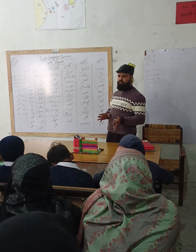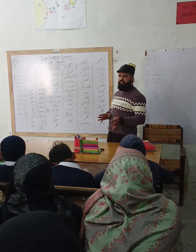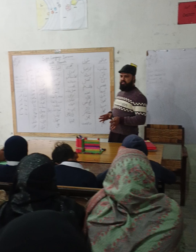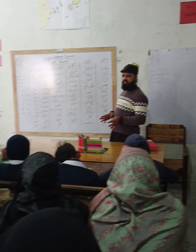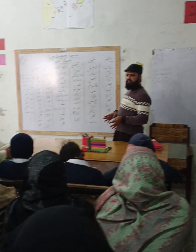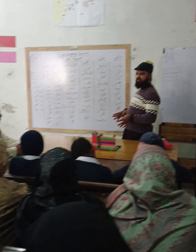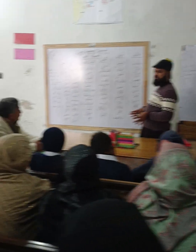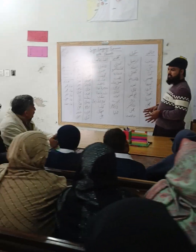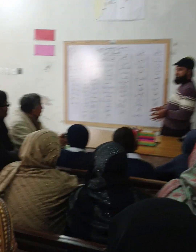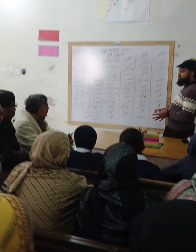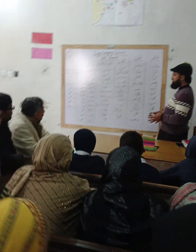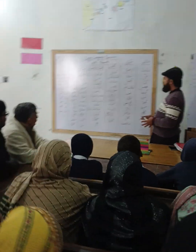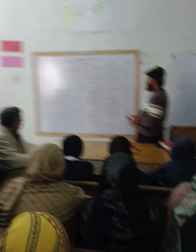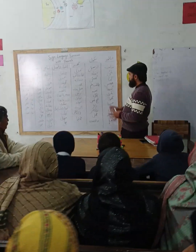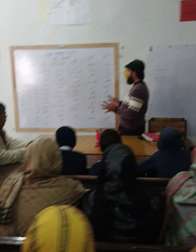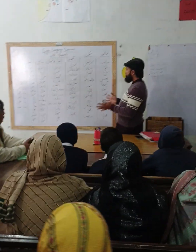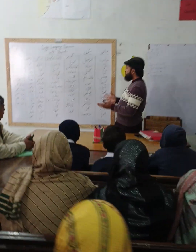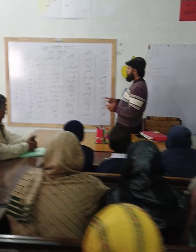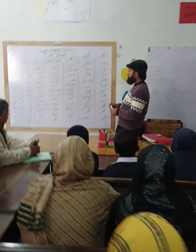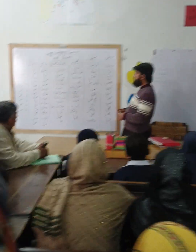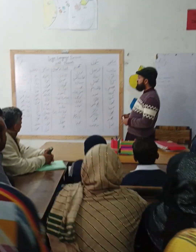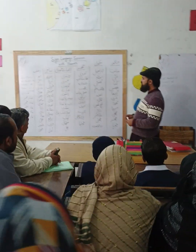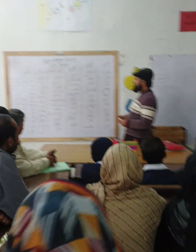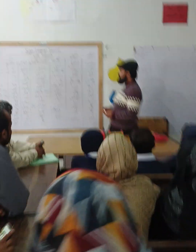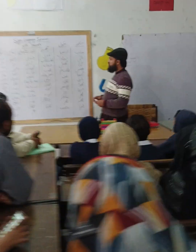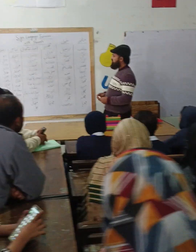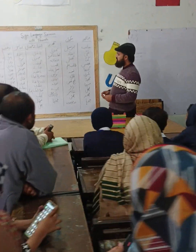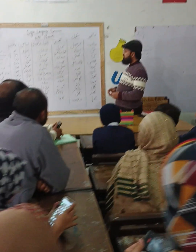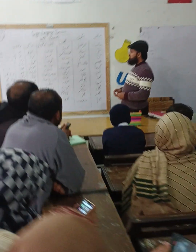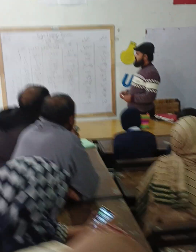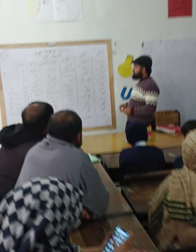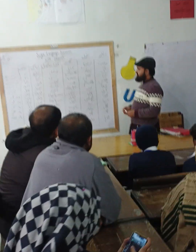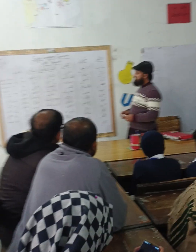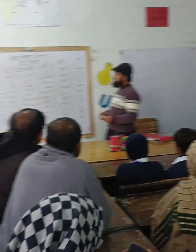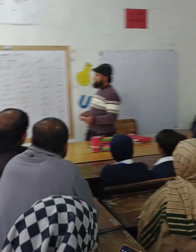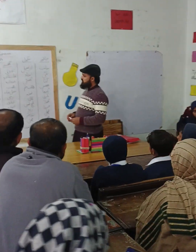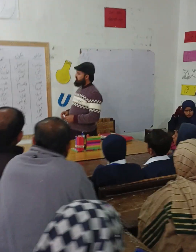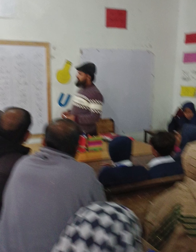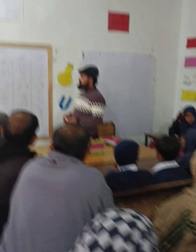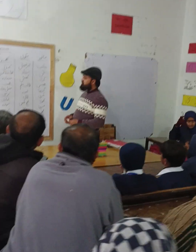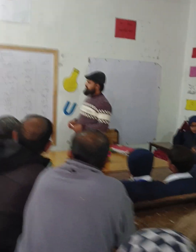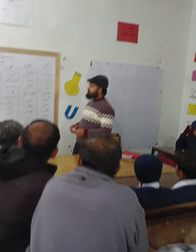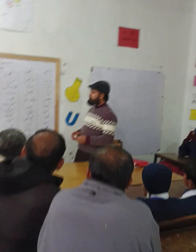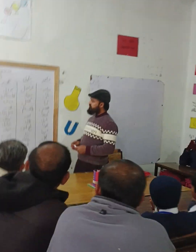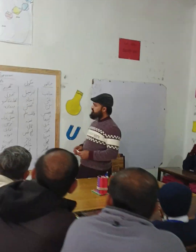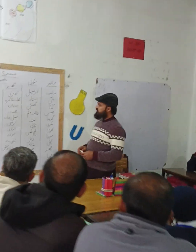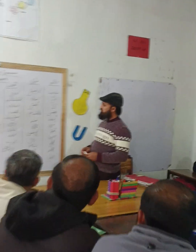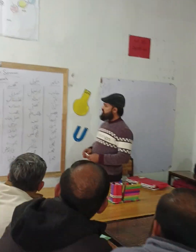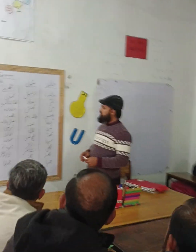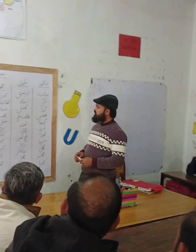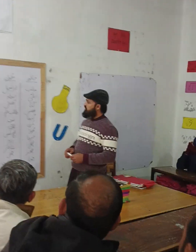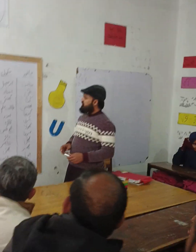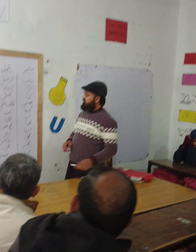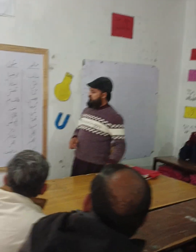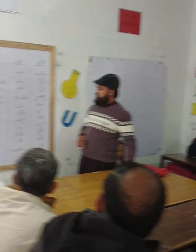जाएगा, इसलिए कि मैंने जितने भी होते हैं वो हम इसको कवर करने की कोशिश करते हैं। सबसे पहले